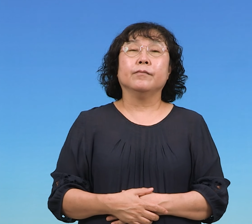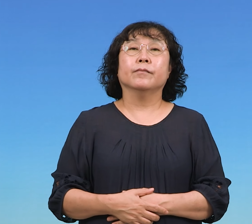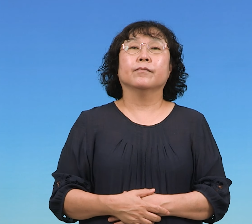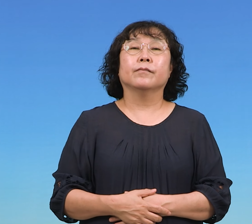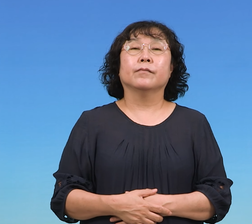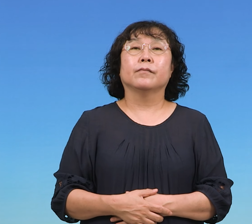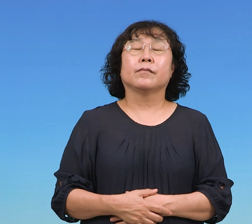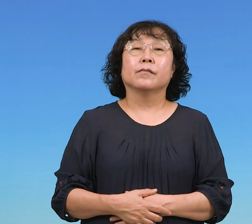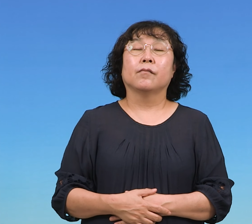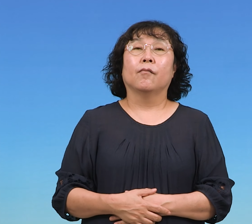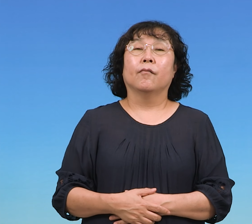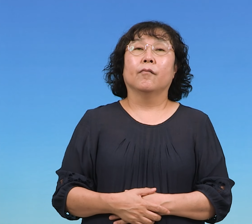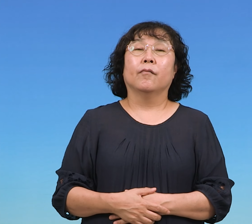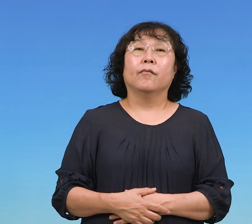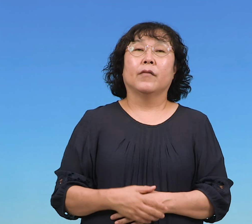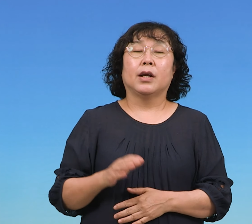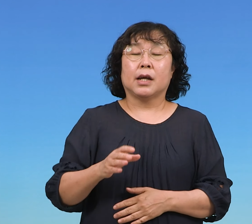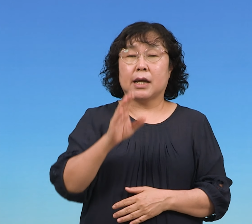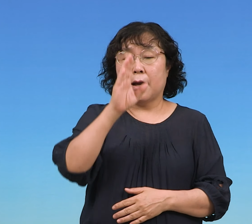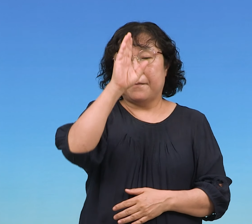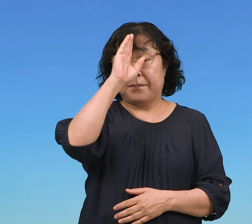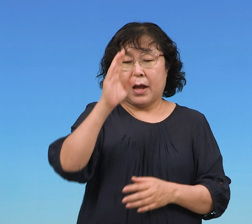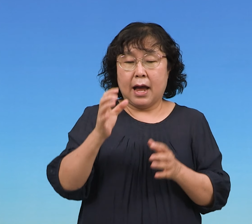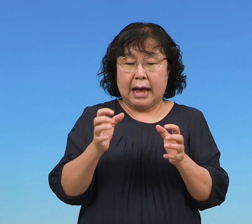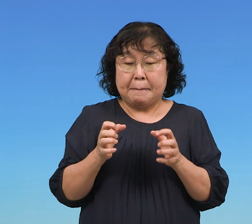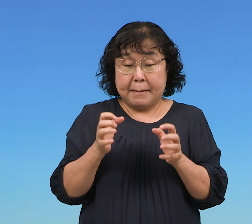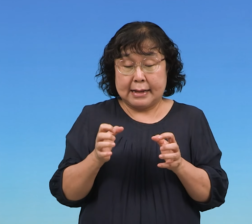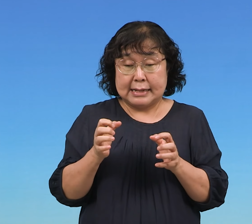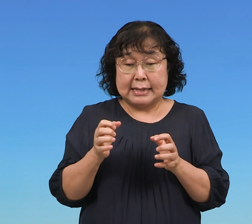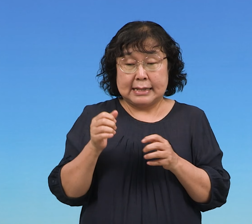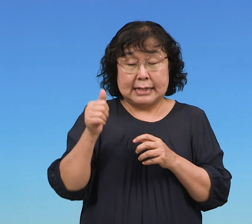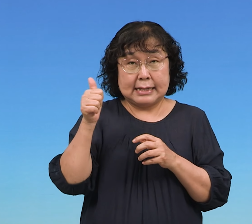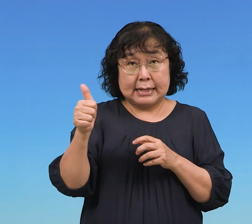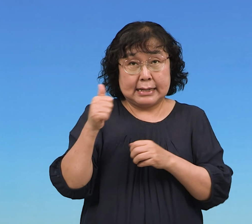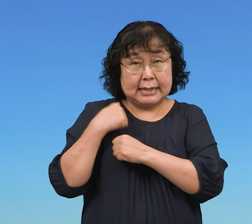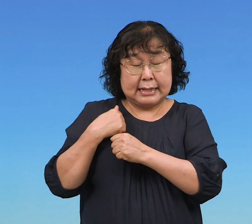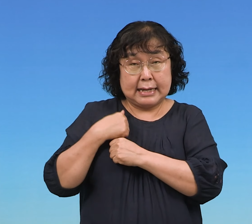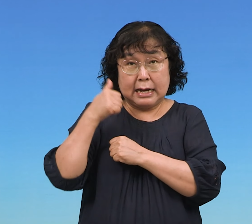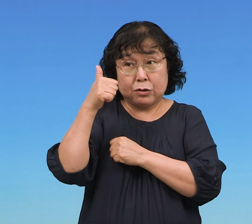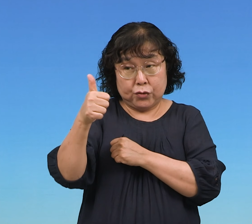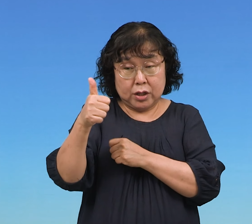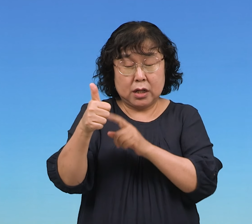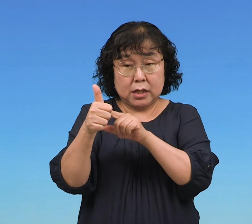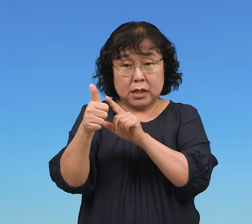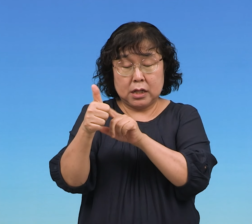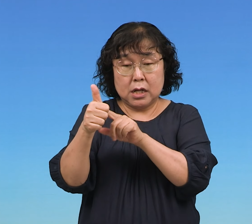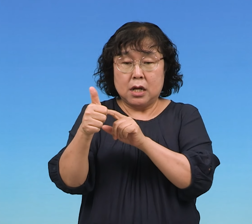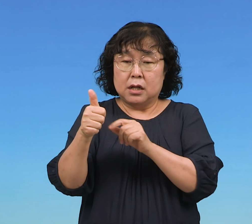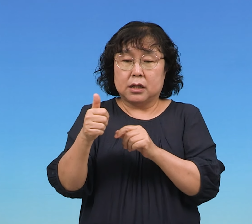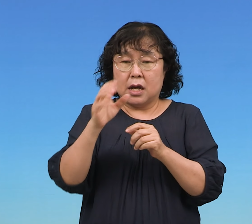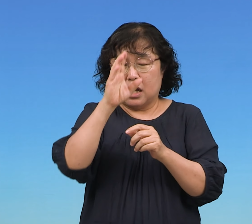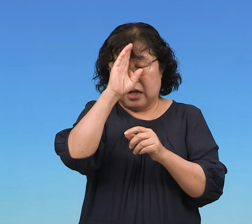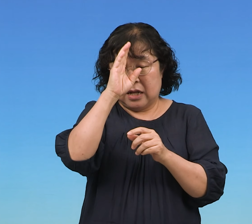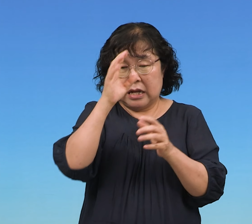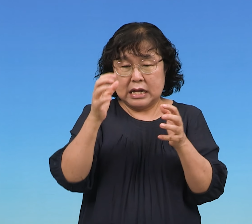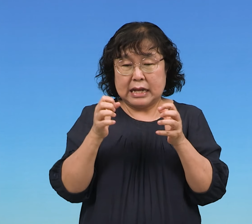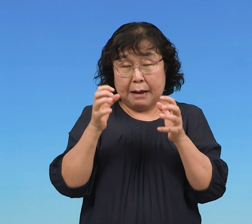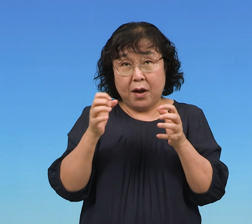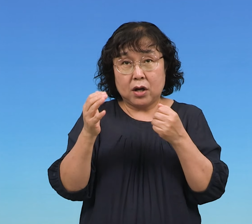어쨌든 지금 오늘 본문의 이 나아만 장군은 이 그러나 이것에 꼬리표를 달고